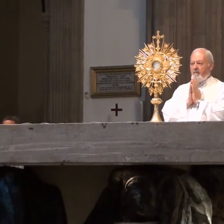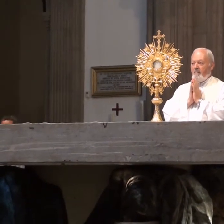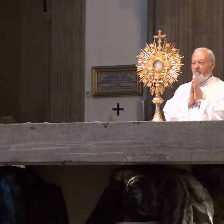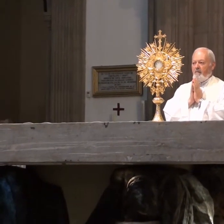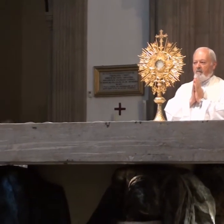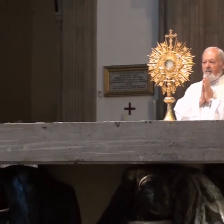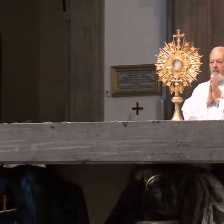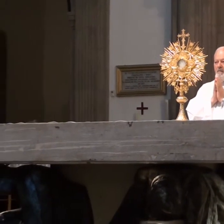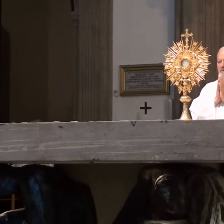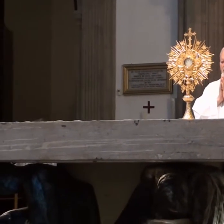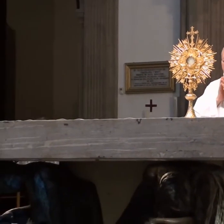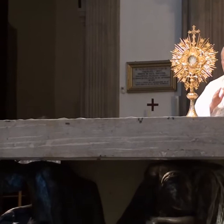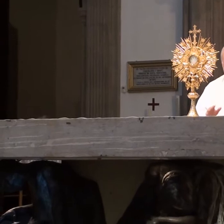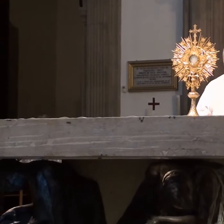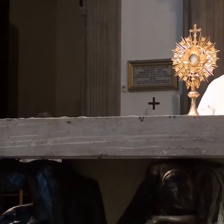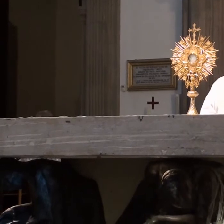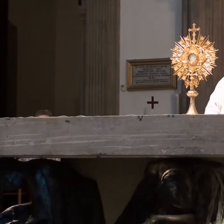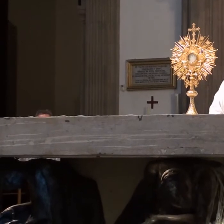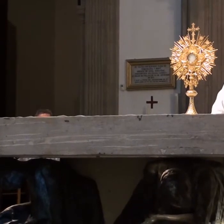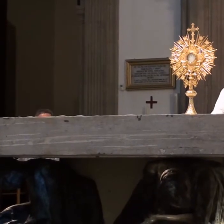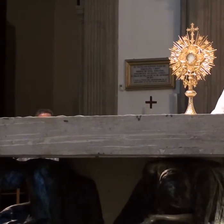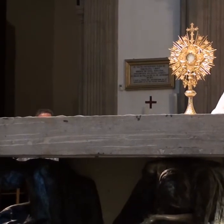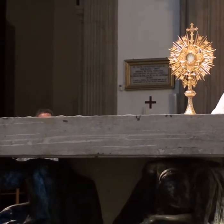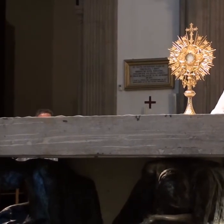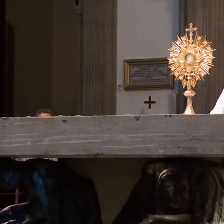para mirarnos